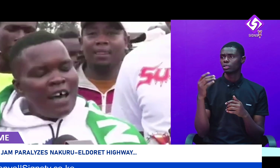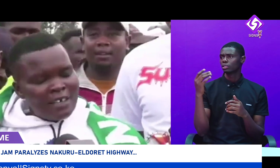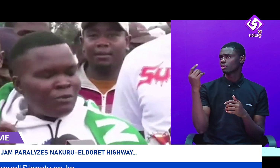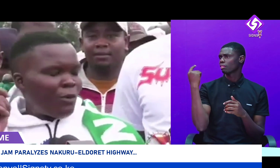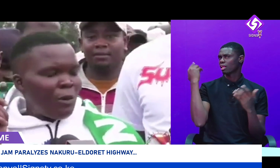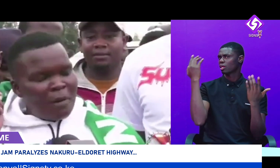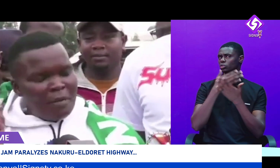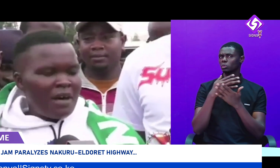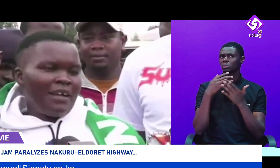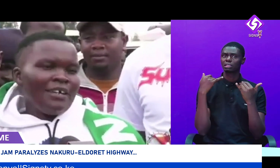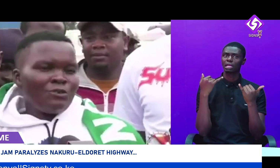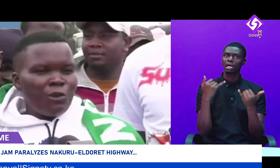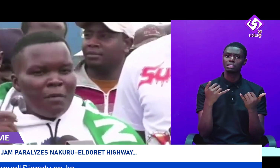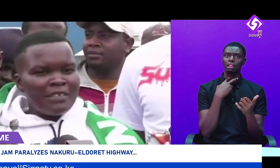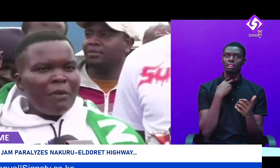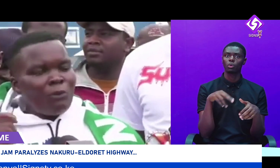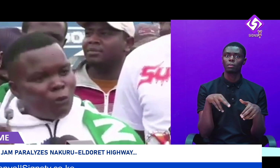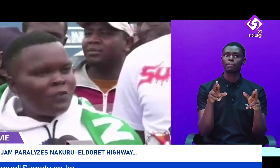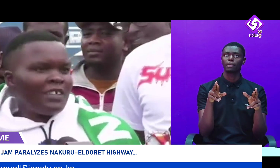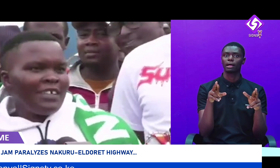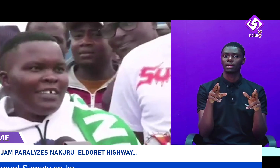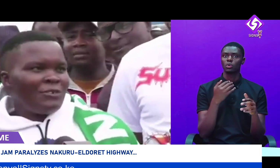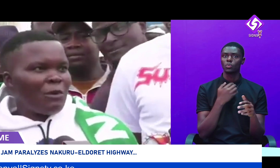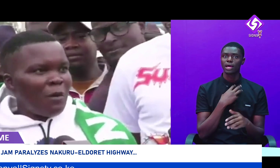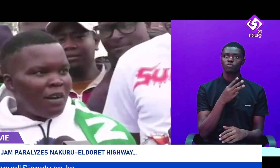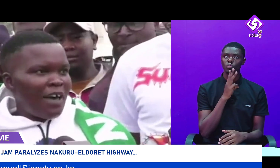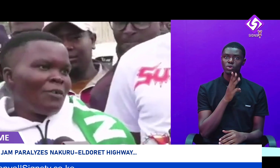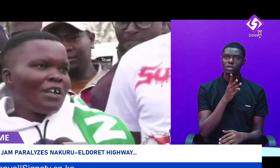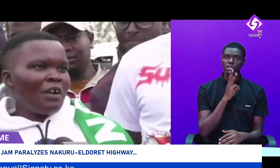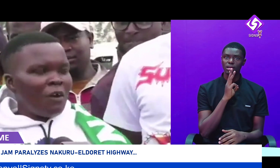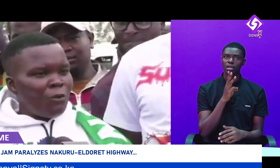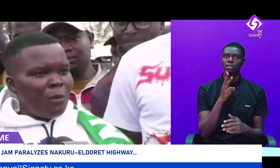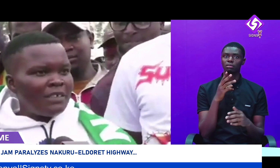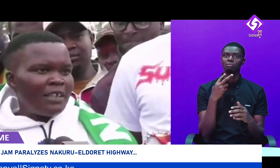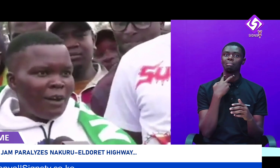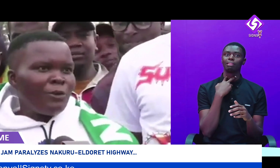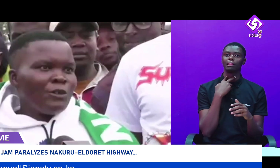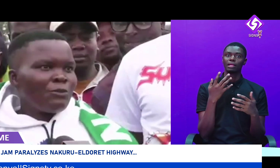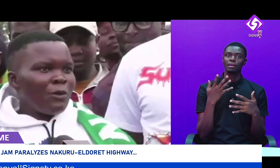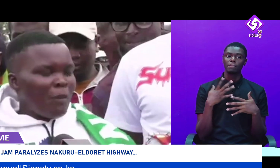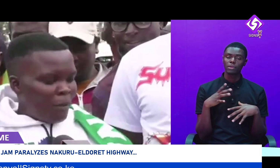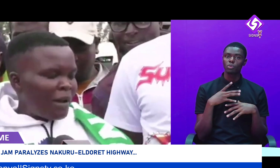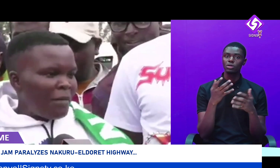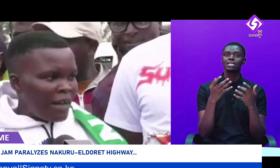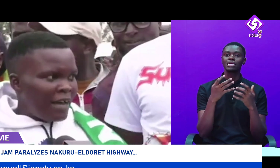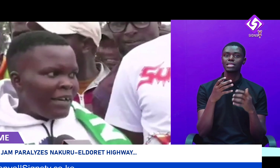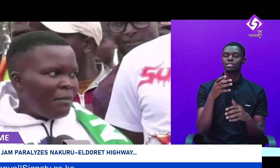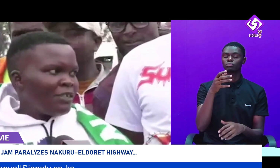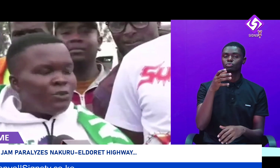hii tumekwama kwa barabara. Tuko na maji ya mkufi. Tumekwama naye. Wageni wanafaa kukunywa maji leo. Tumekwama kwa barabara, maji